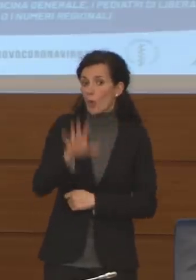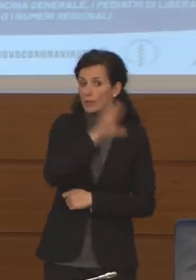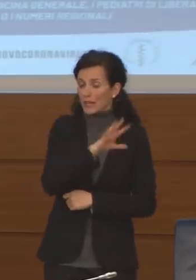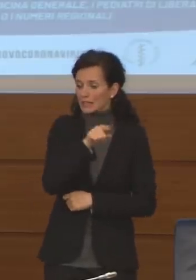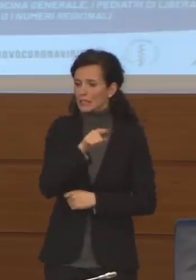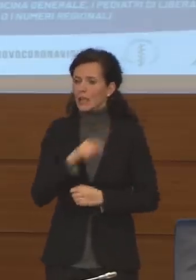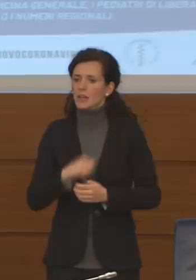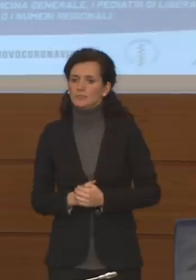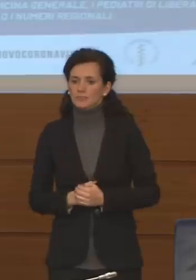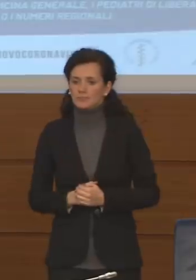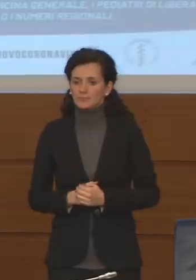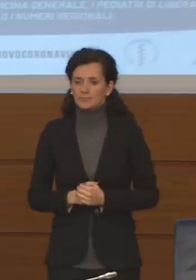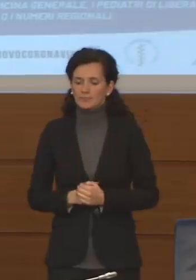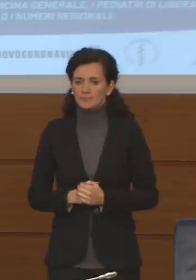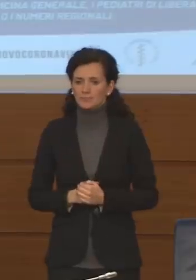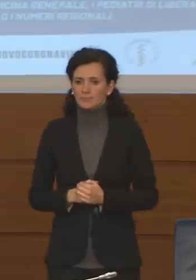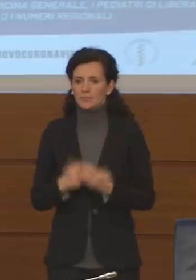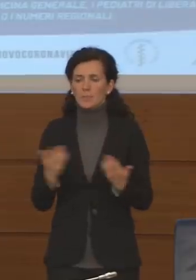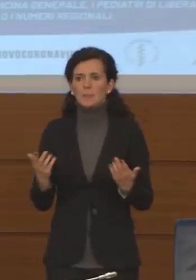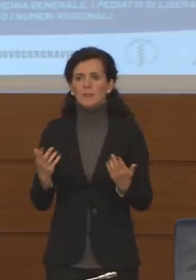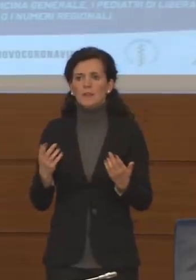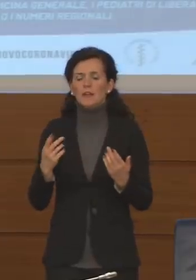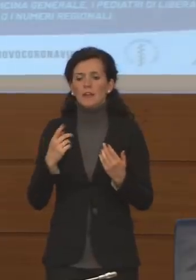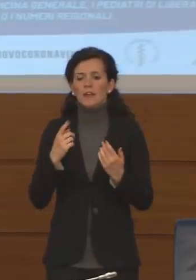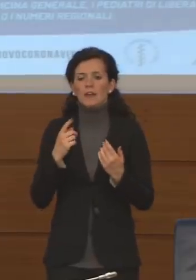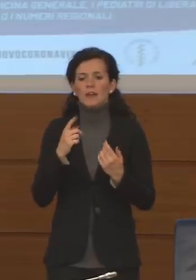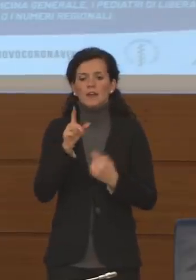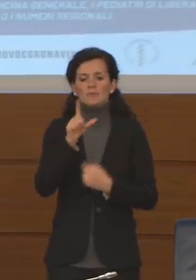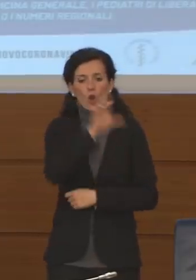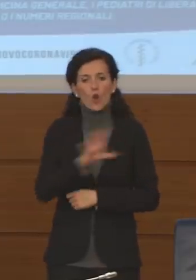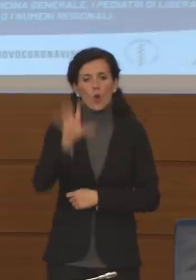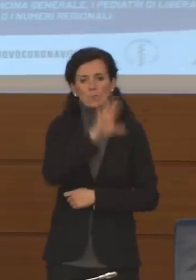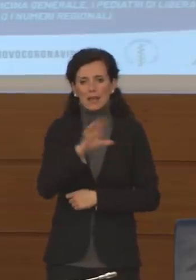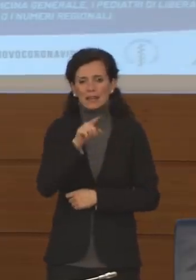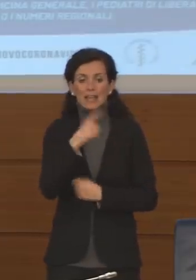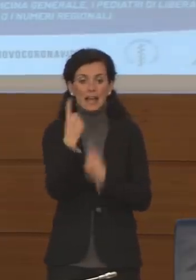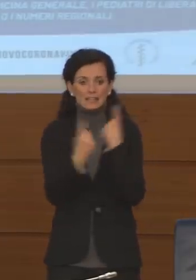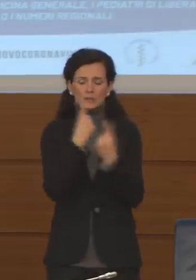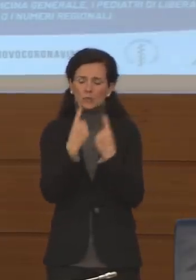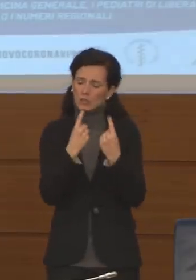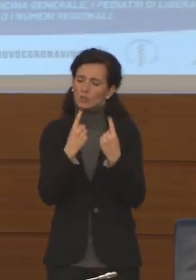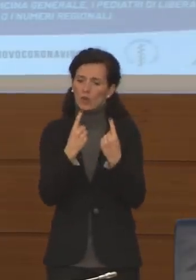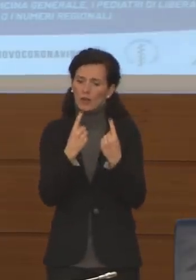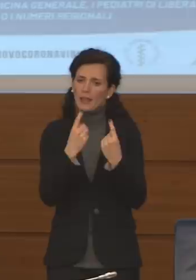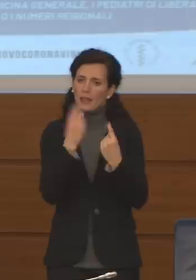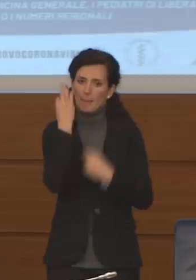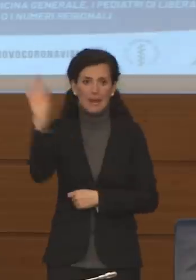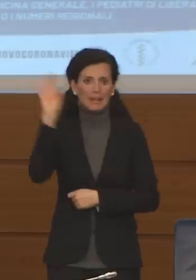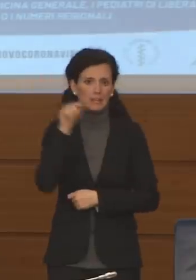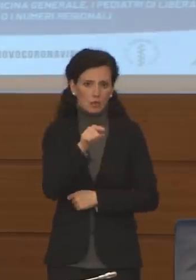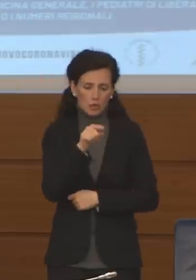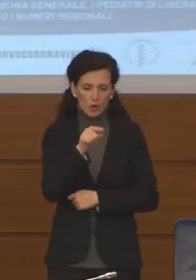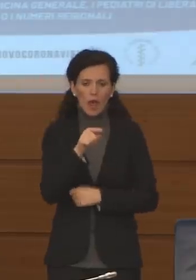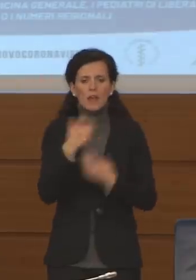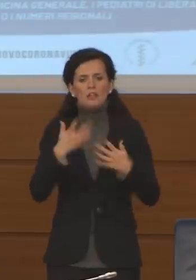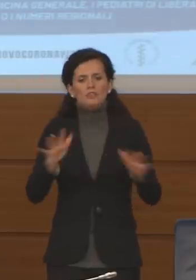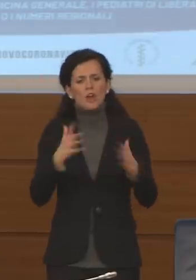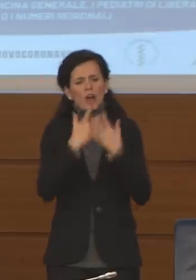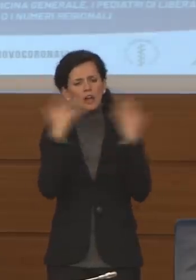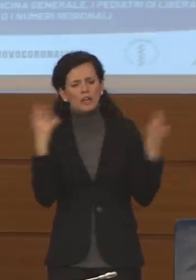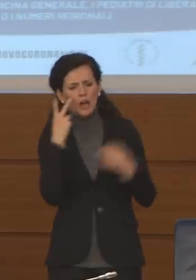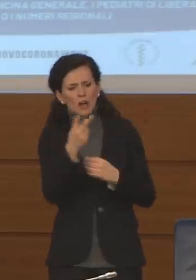per la realtà della regione lombardia una realtà particolare in questo momento i dati mostrano come